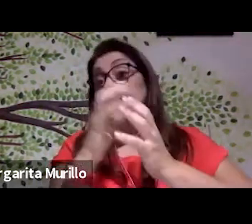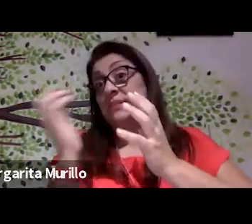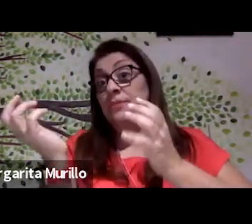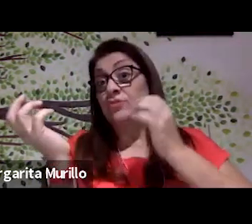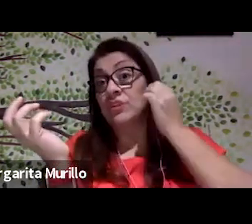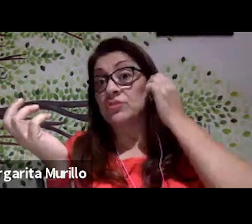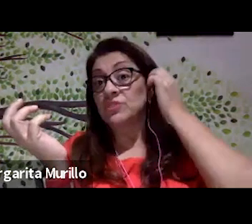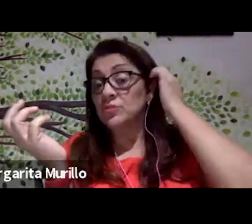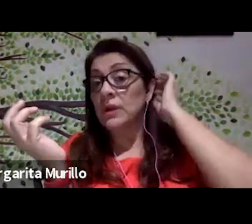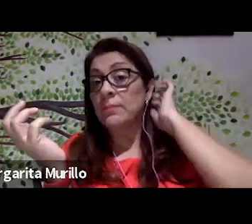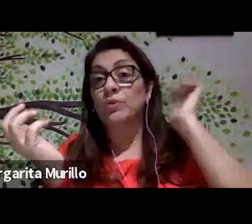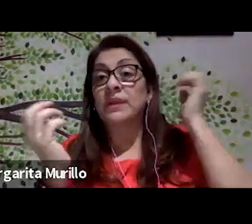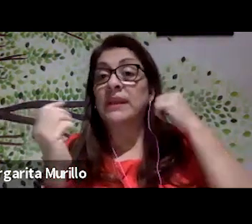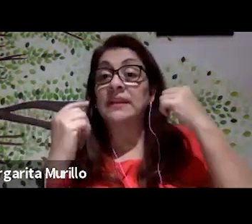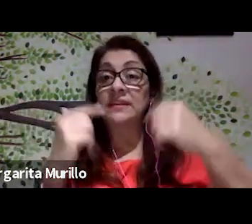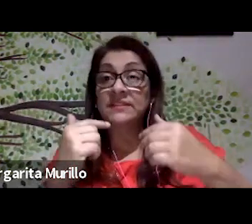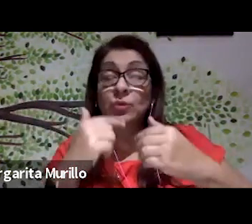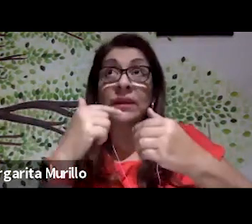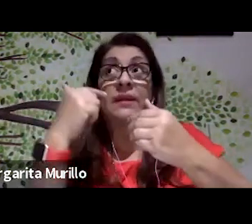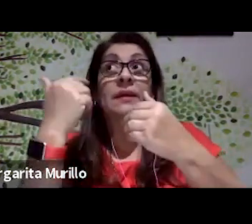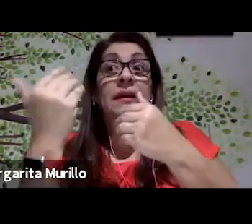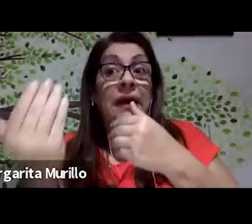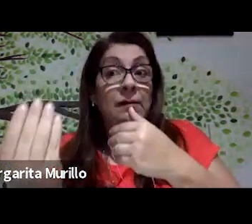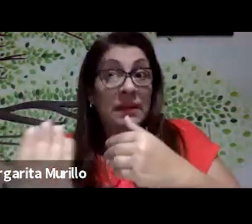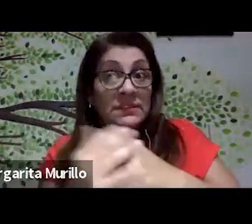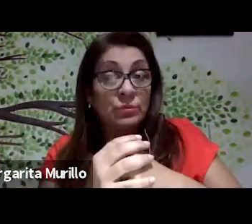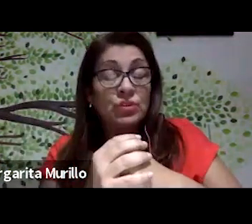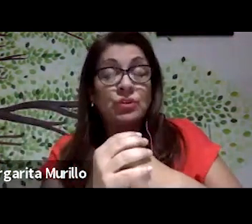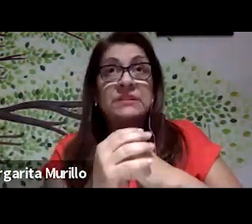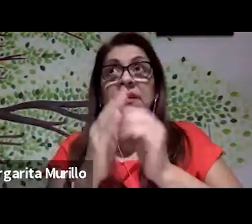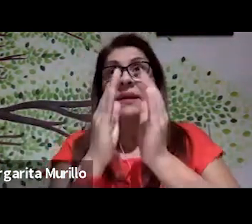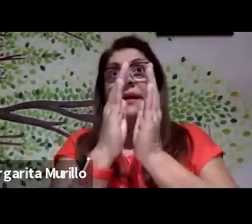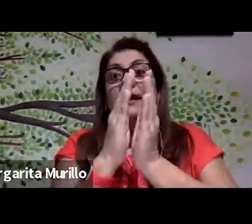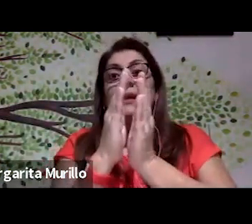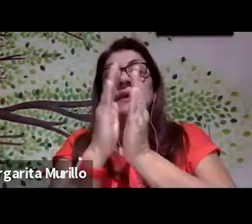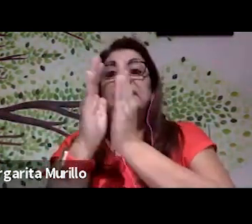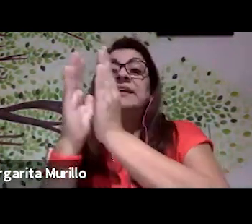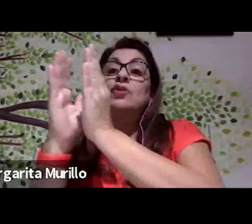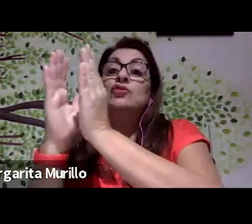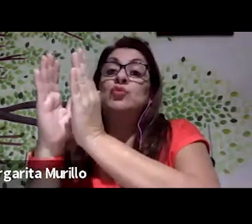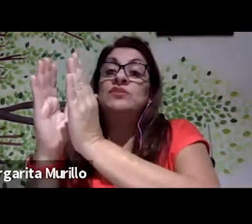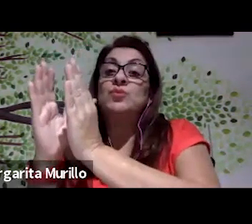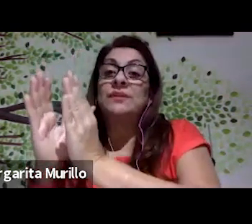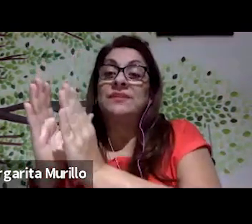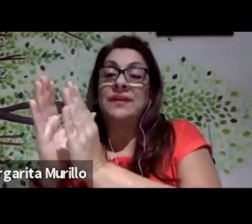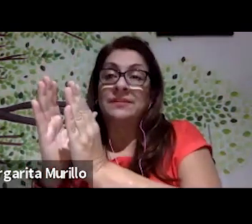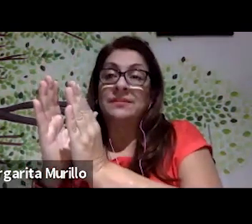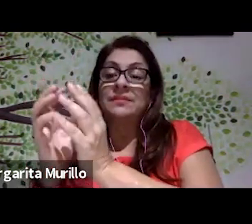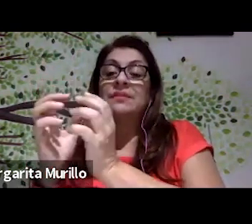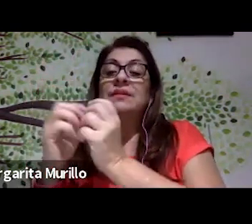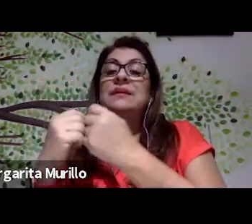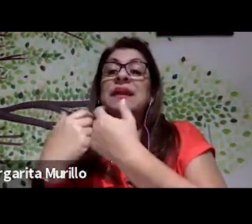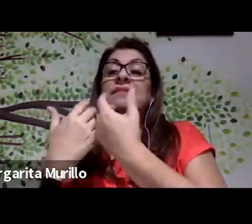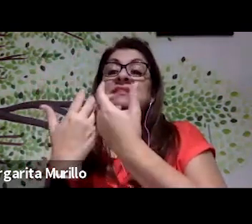que es el mayor riesgo sexual porque la energía sexual calma las emociones y tiene que construir su identidad